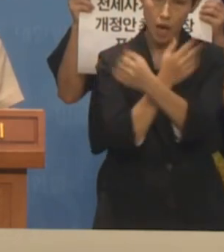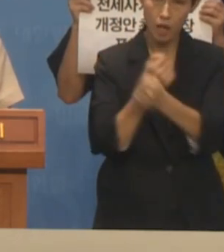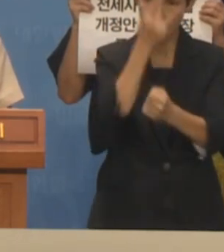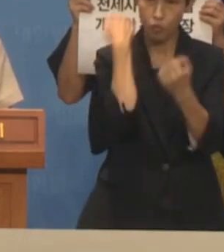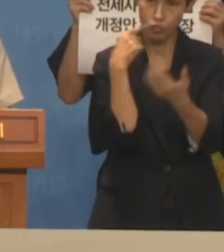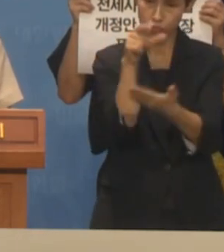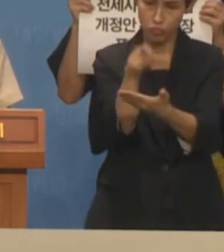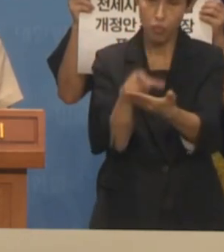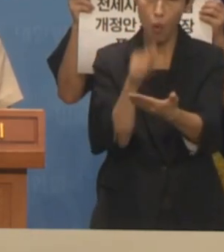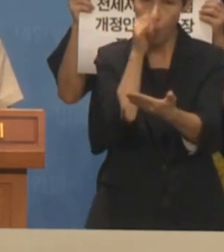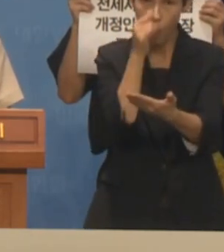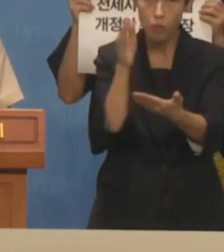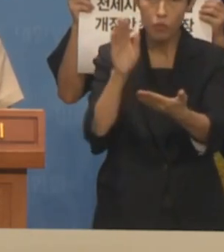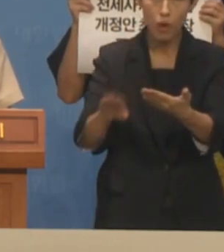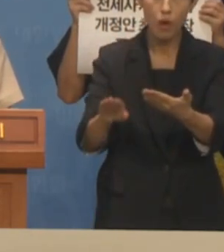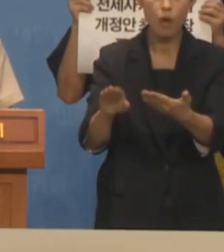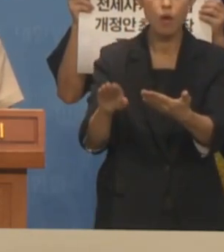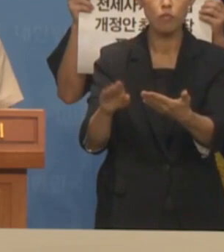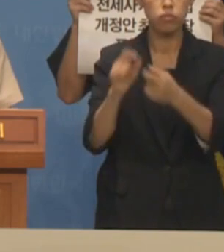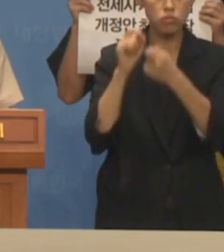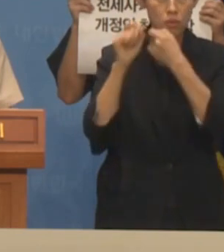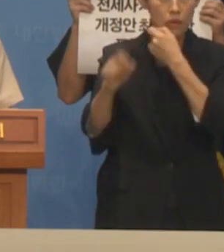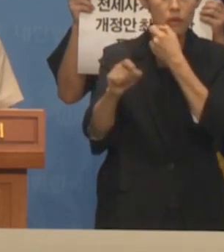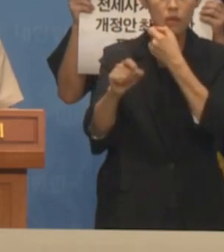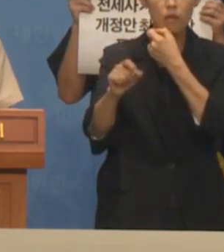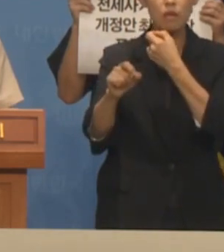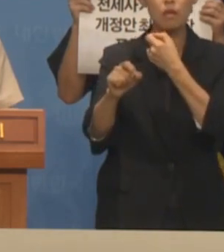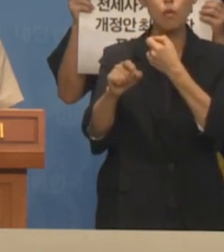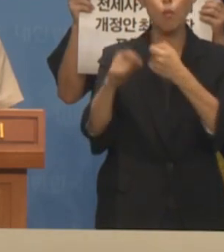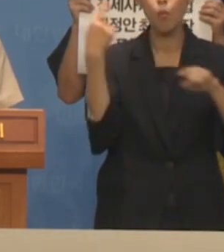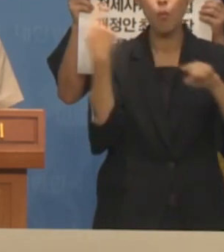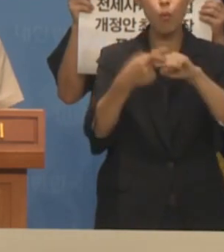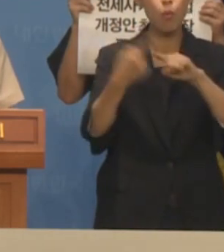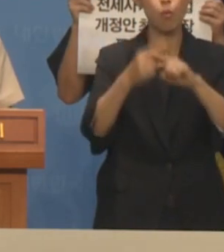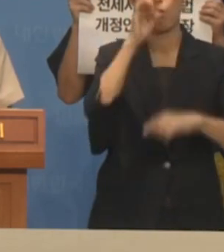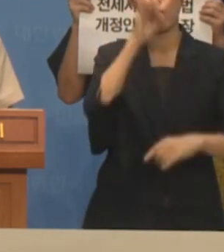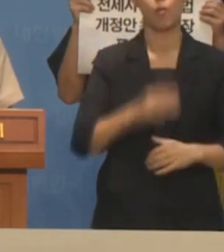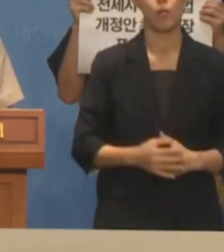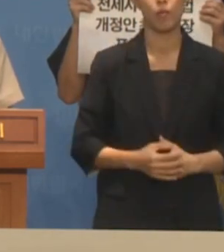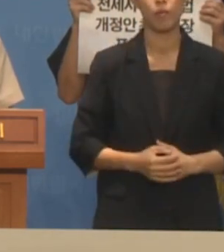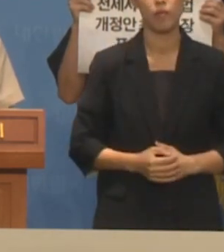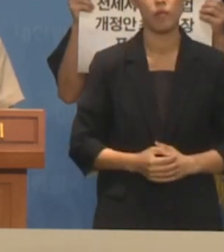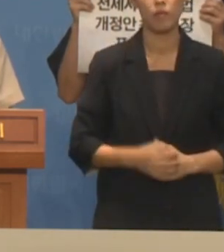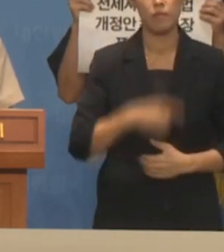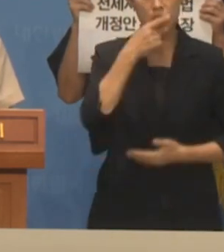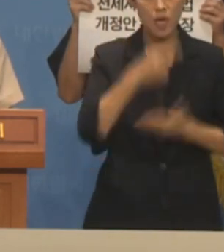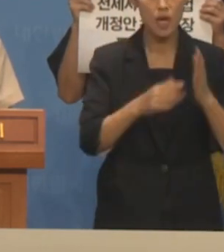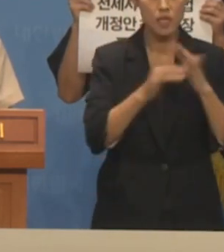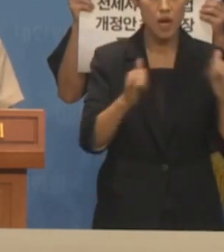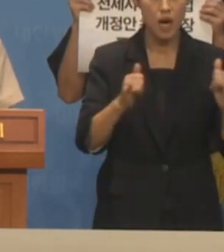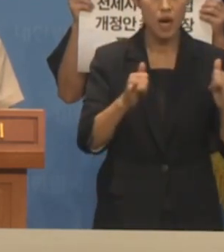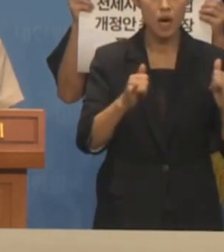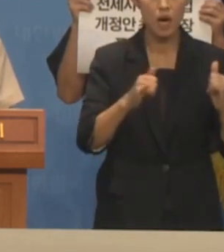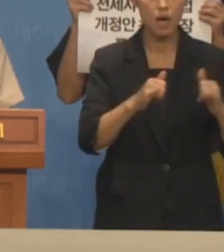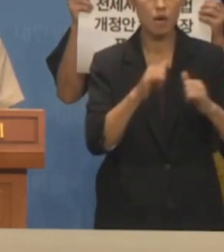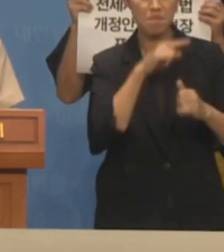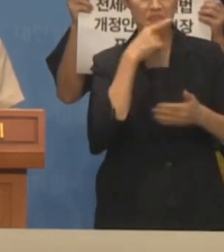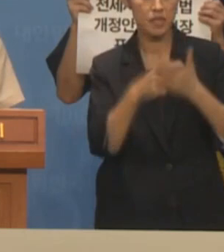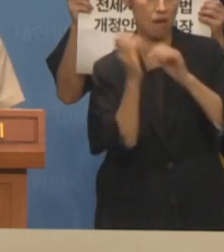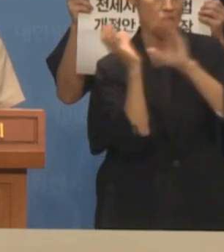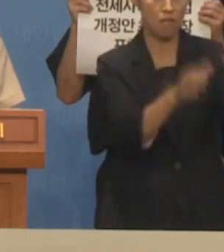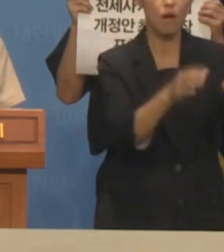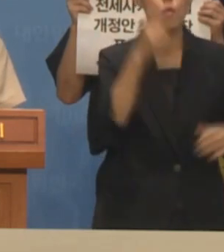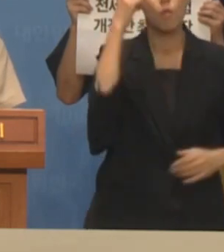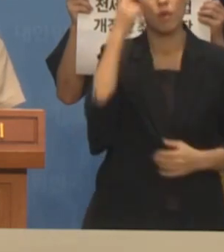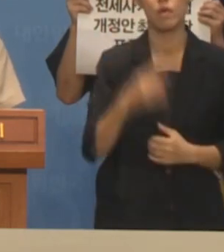했는데 이게 어떻게 보이스피싱 다단계와 같은 거래 사기와 같은 맥락으로 보고 모든 피해를 피해자에게만 짊어지라고 하는